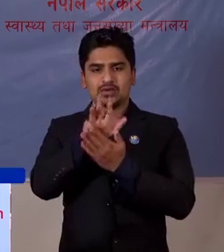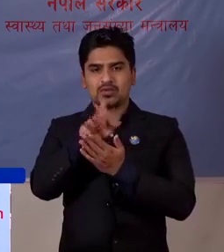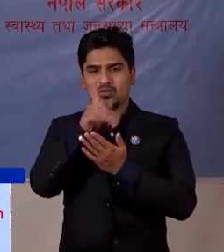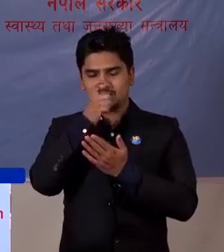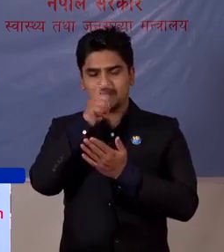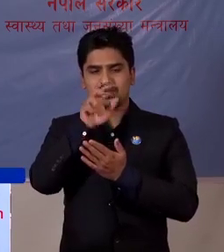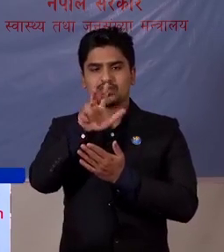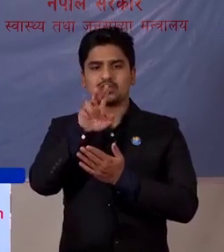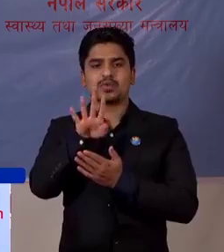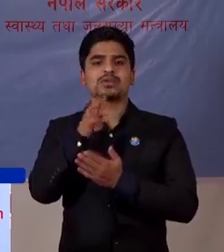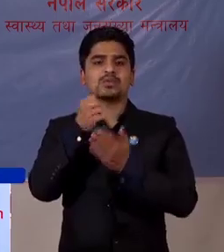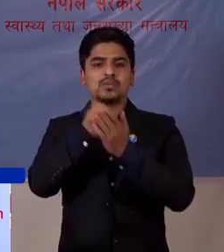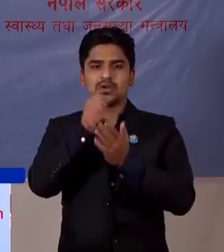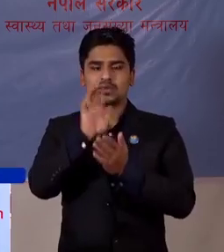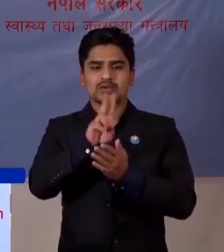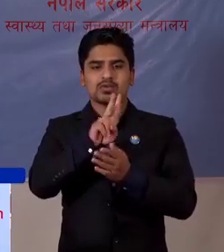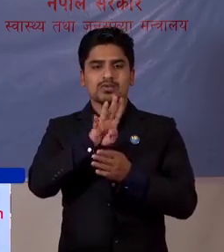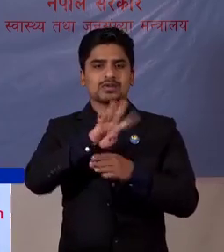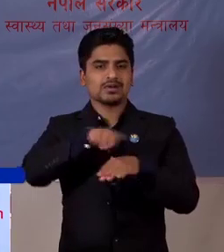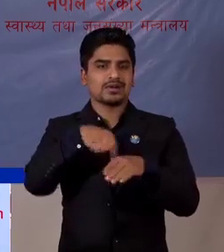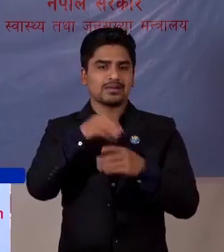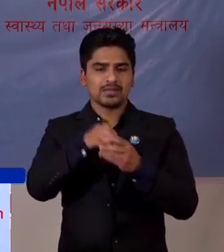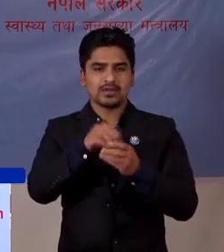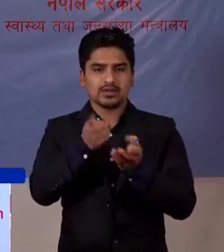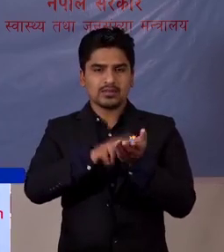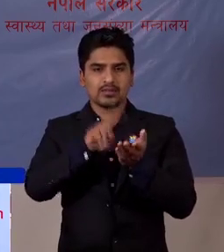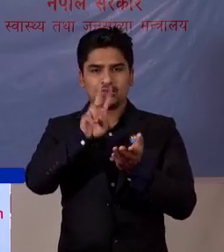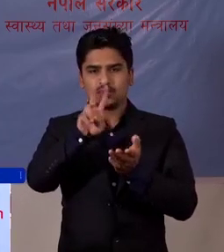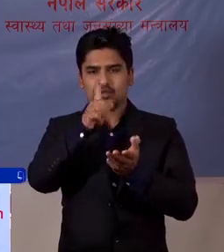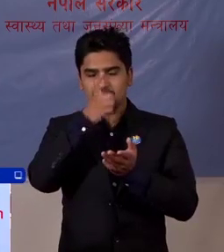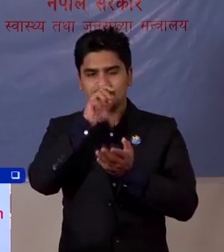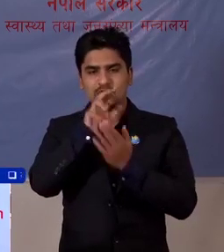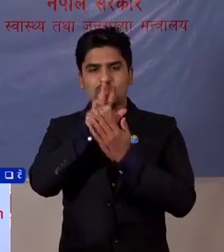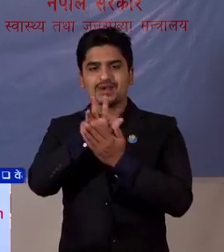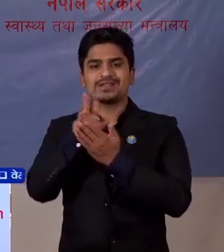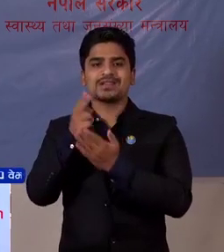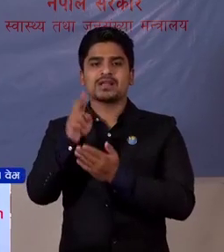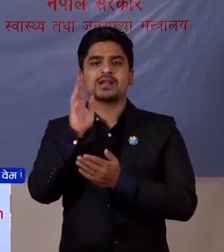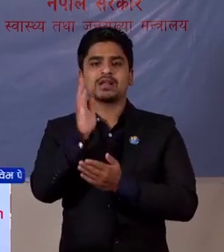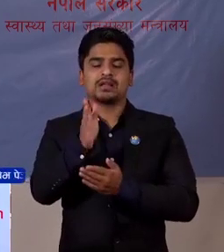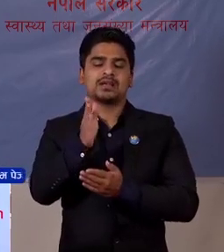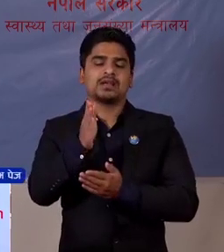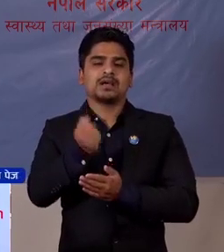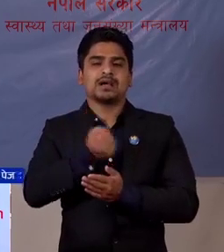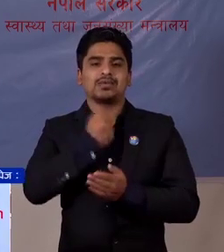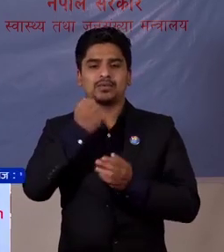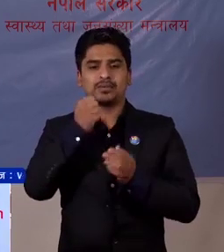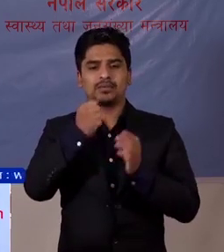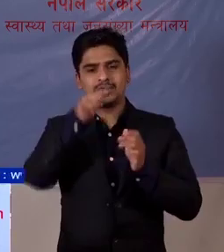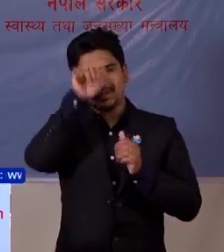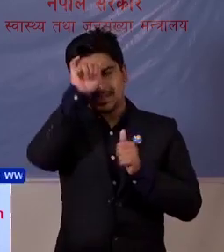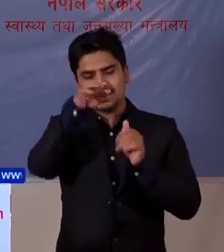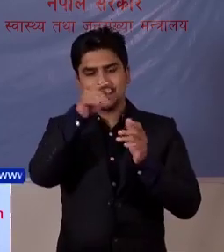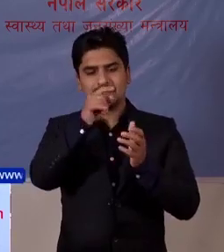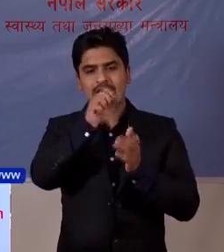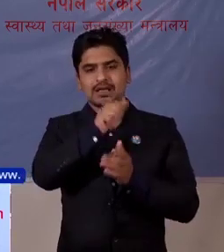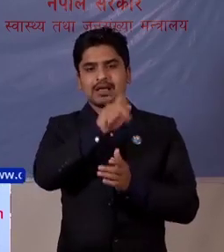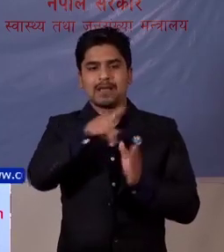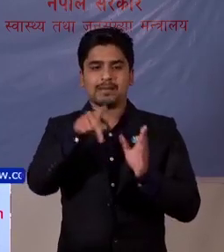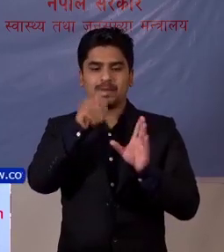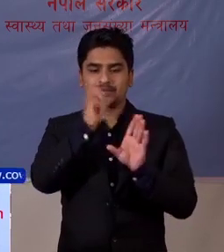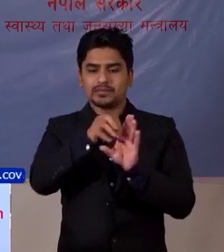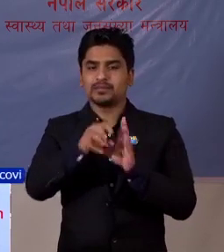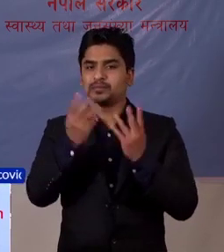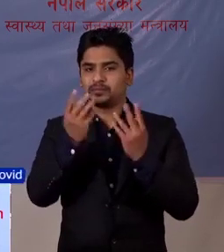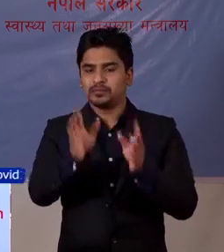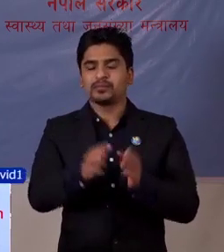29,984 पुगेको छ। गत 24 घन्टामा थप 269 आफ्नो विवरणहरू भर्नुभएको छ आफ्नो स्वास्थ्यको